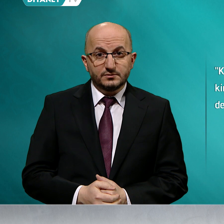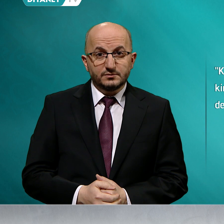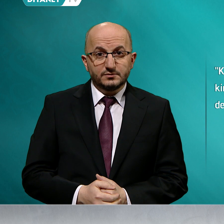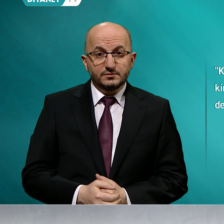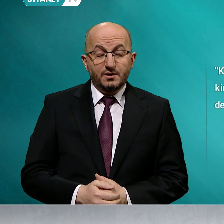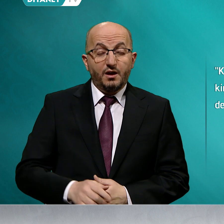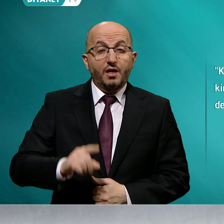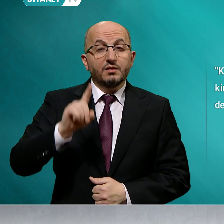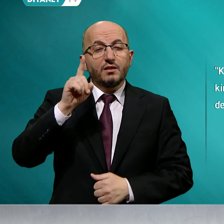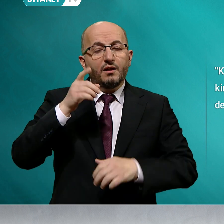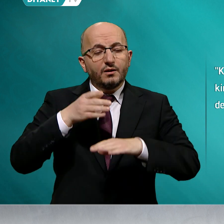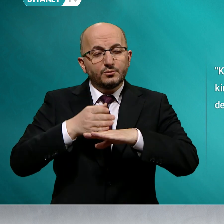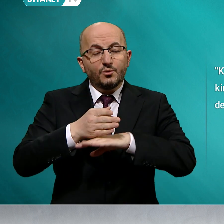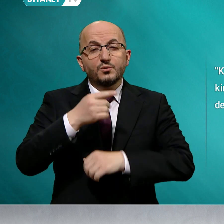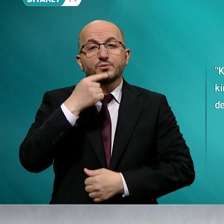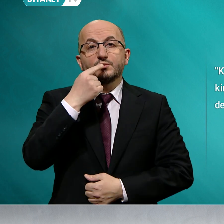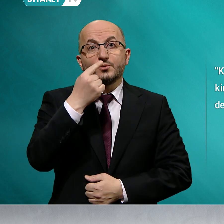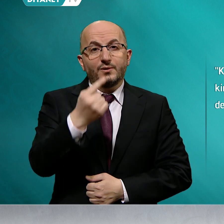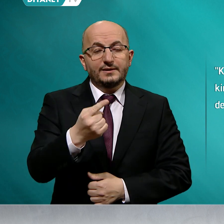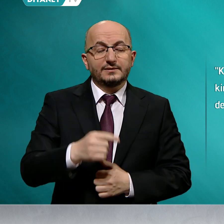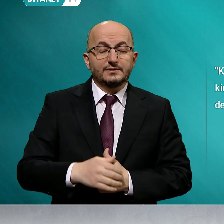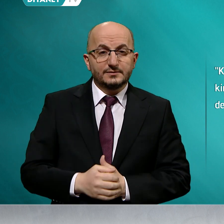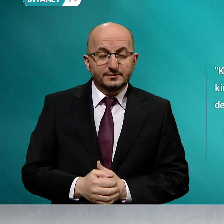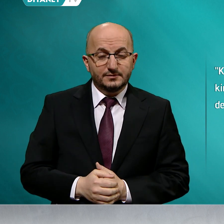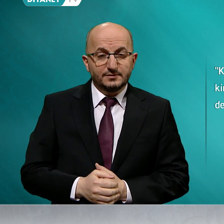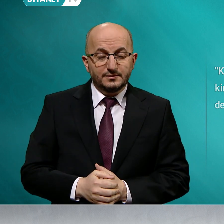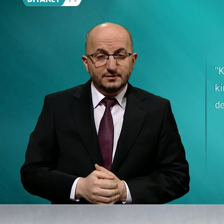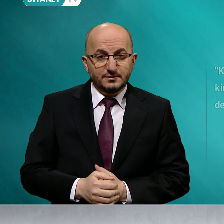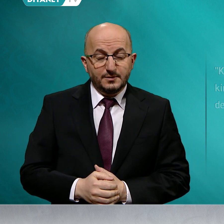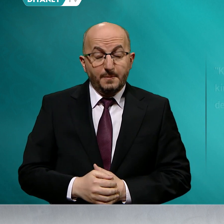يظلمون صدق الله العظيم